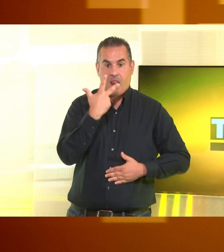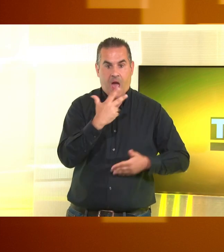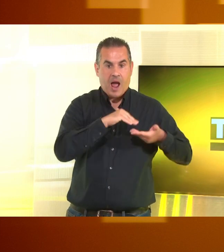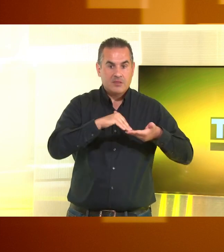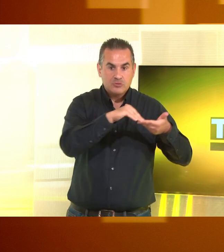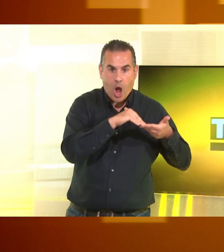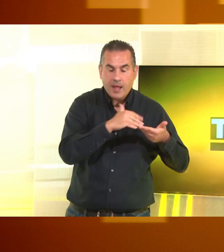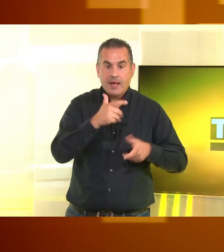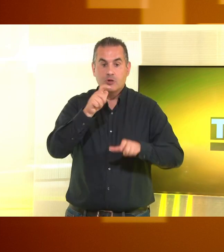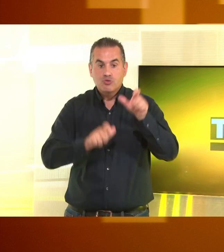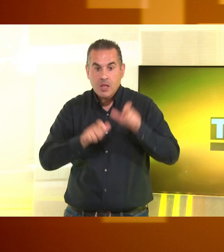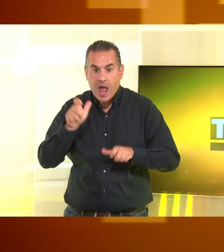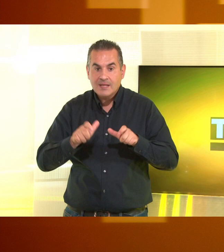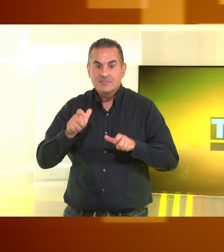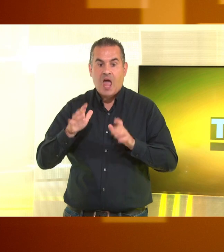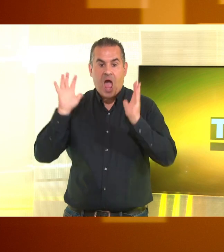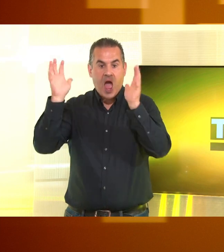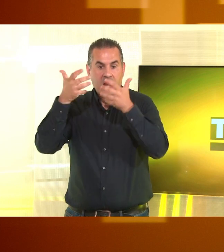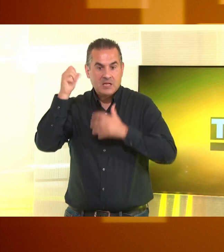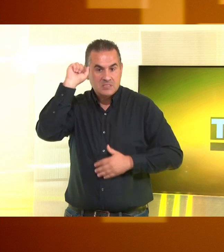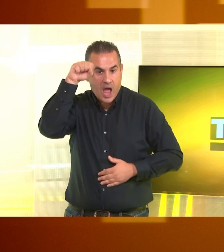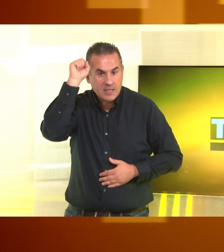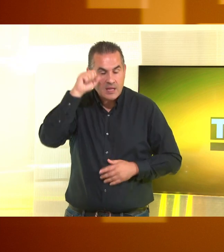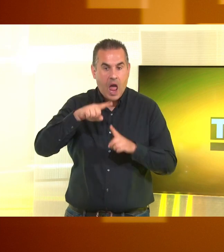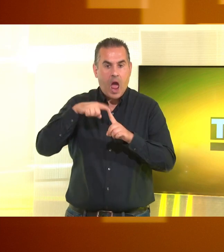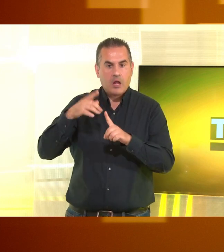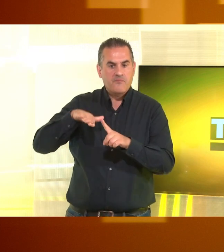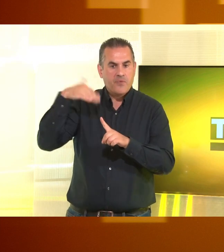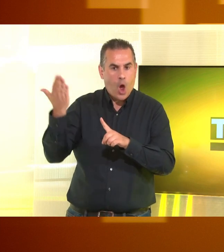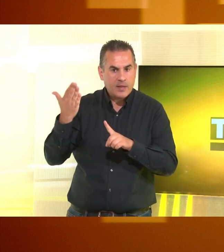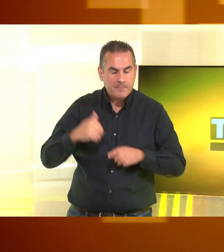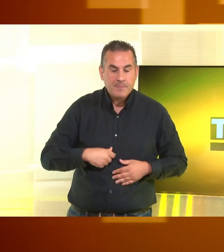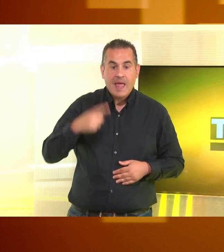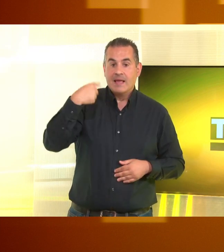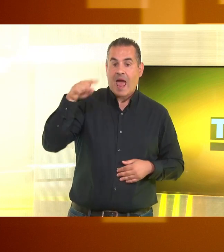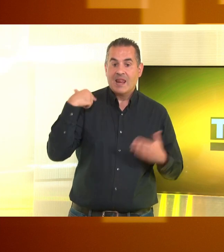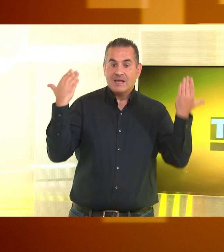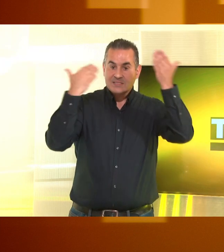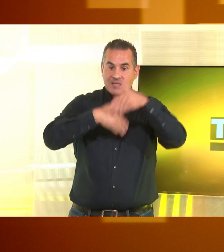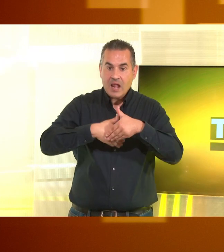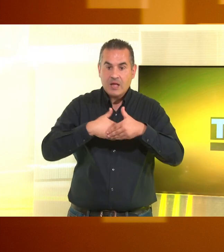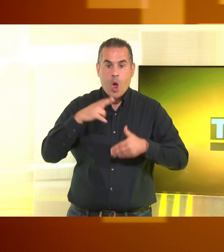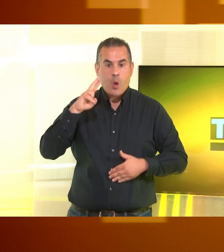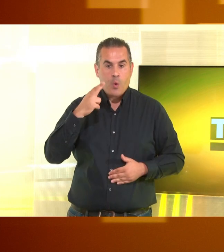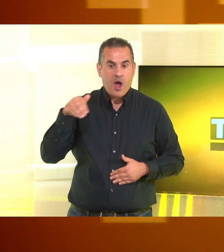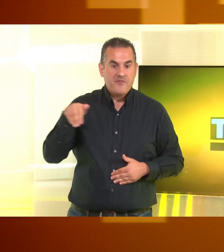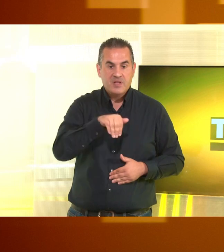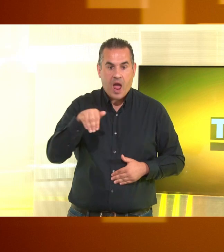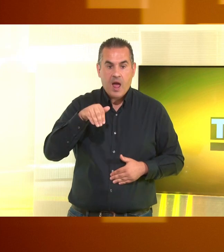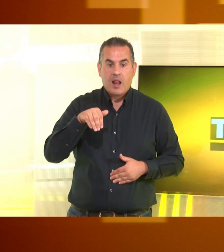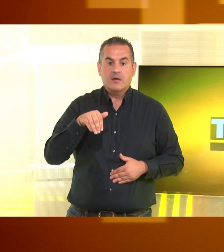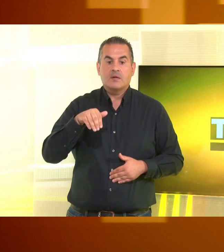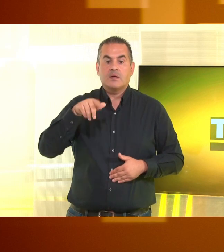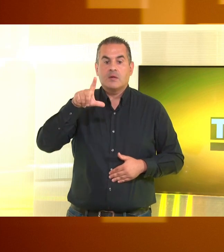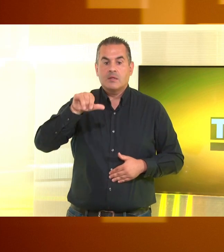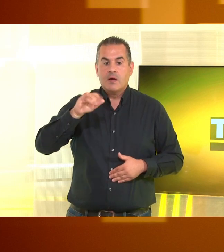dentro e fuori dalla Sardegna. Al via con tante novità ieri sera a Nuoro la 7ª edizione di Patapum, festival per bambini creativi,